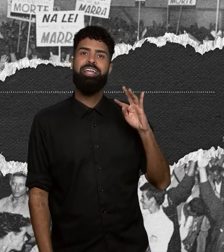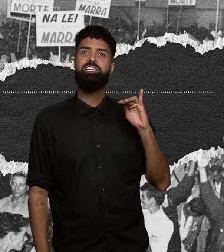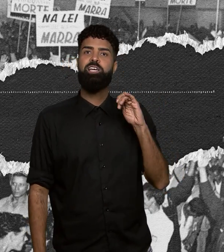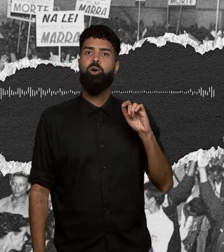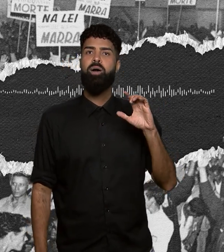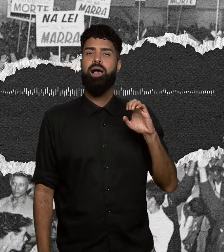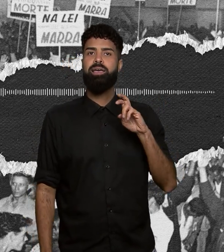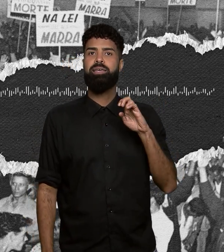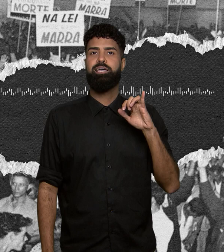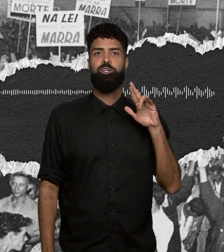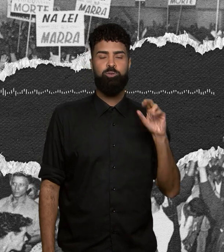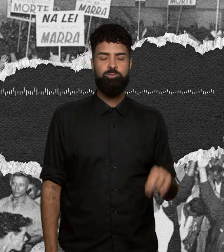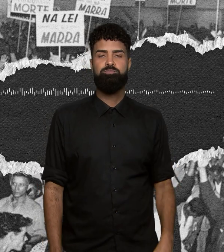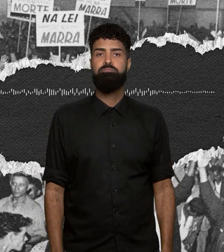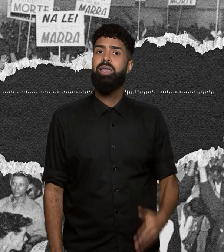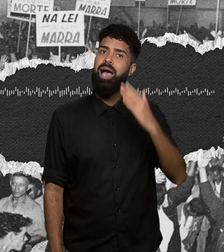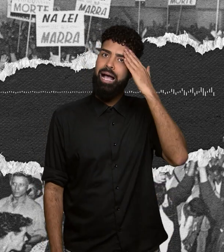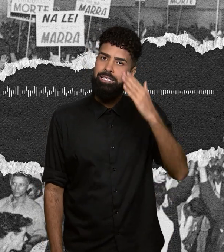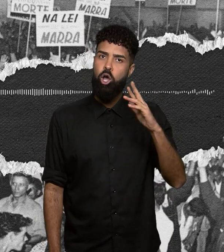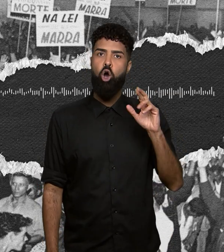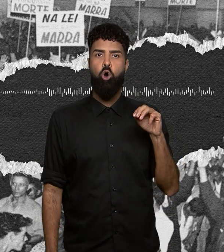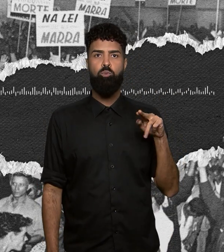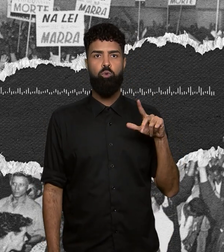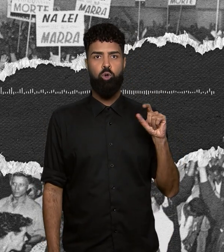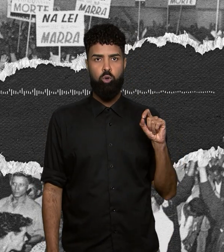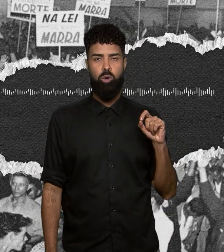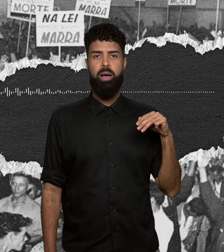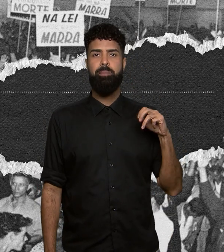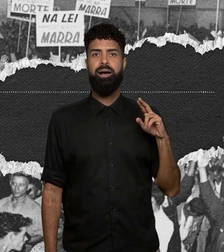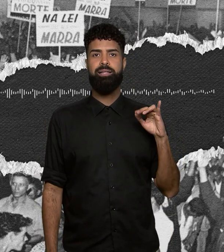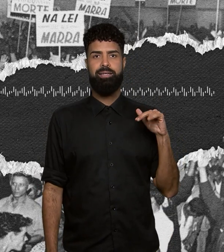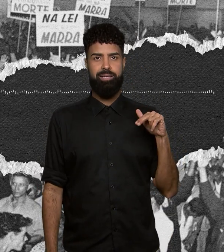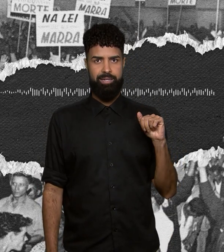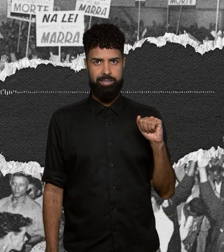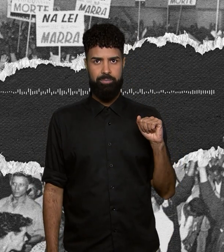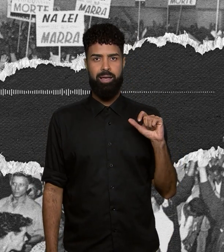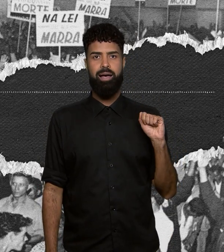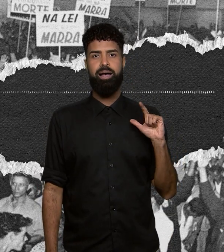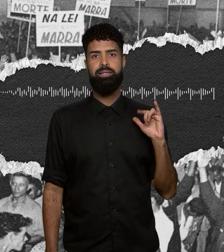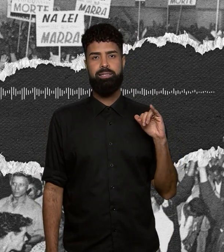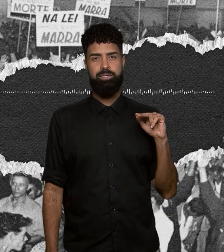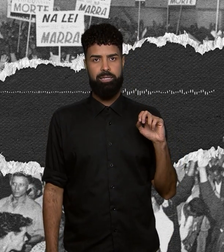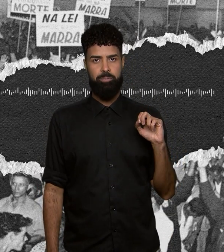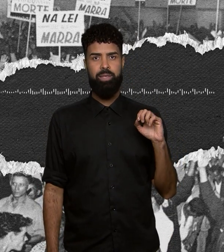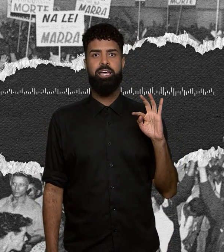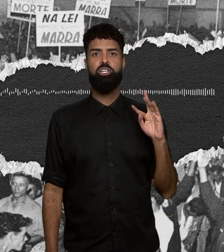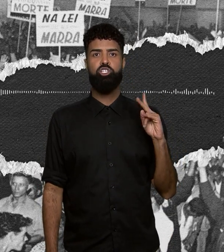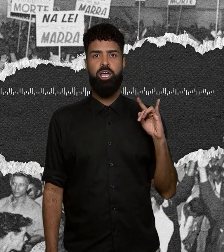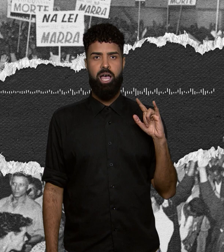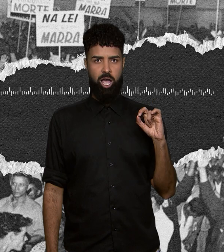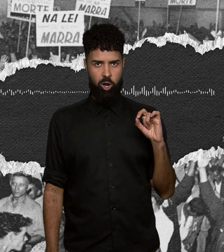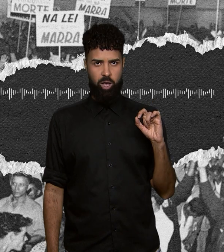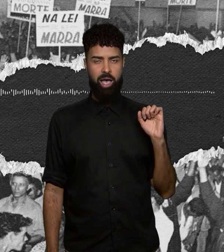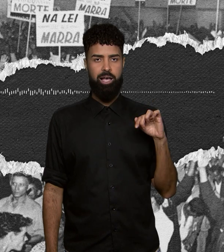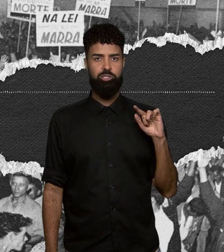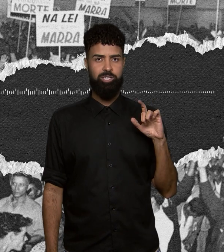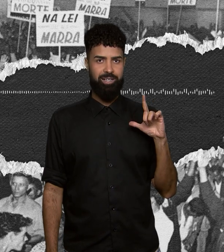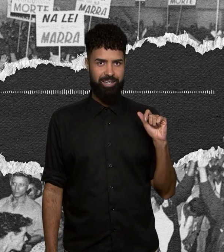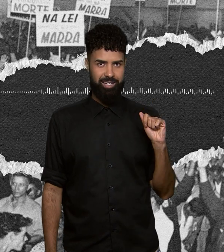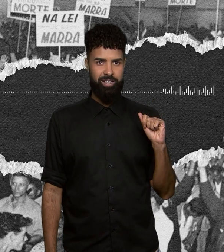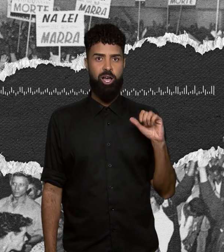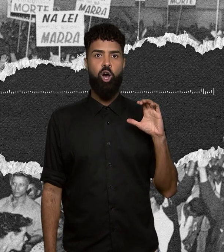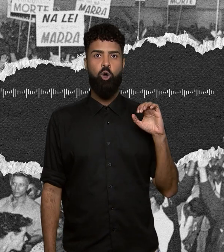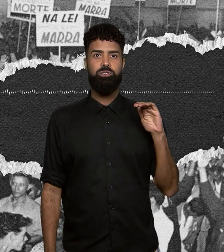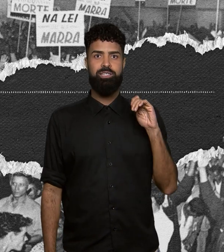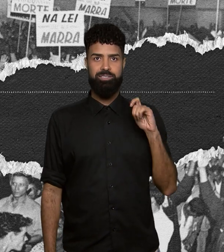Pardinho agradecemos a rulo rodri Mariana Nazaré Aline Bretas Guimarães e